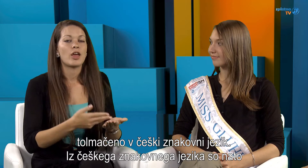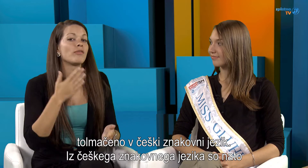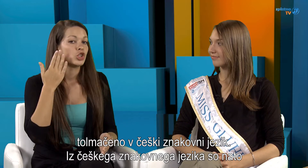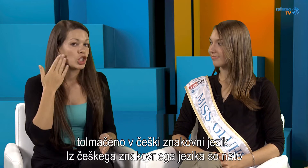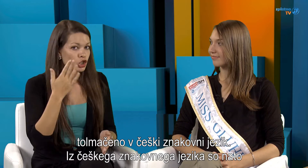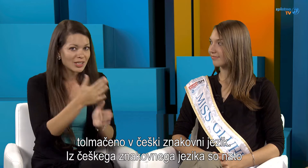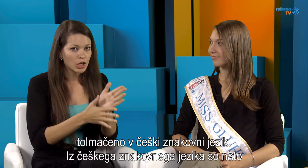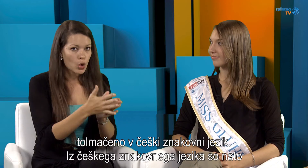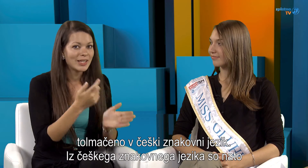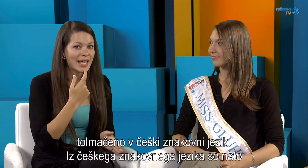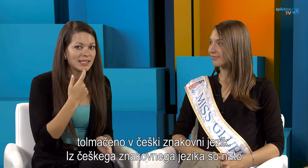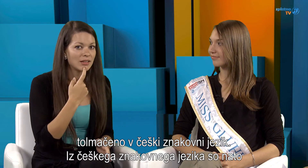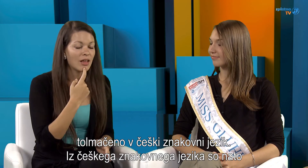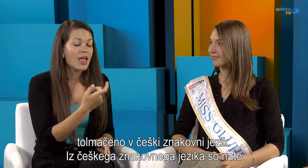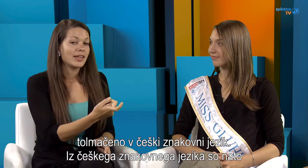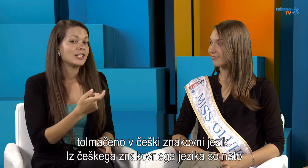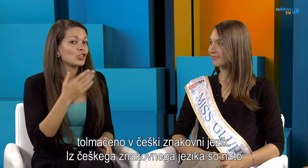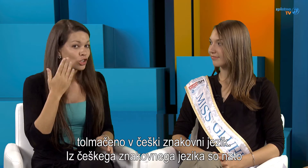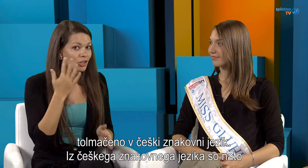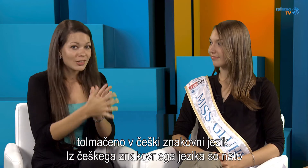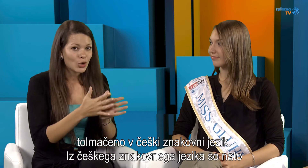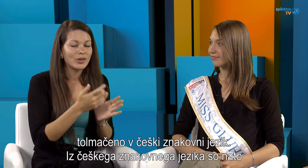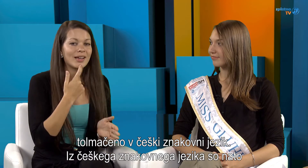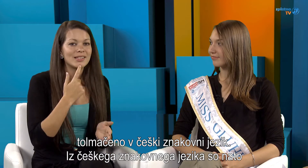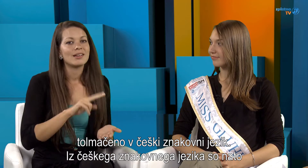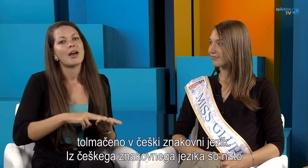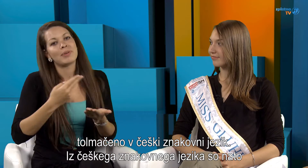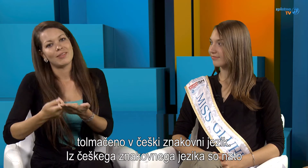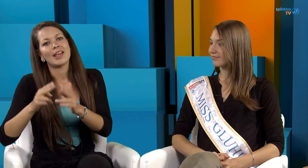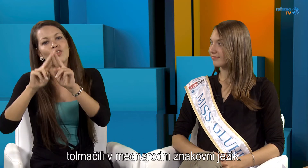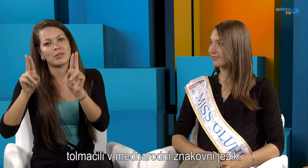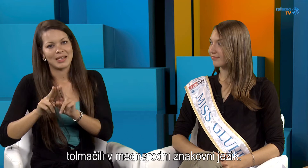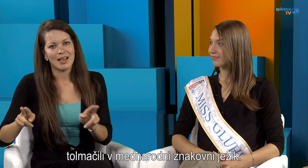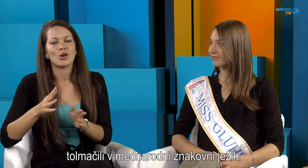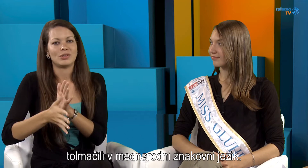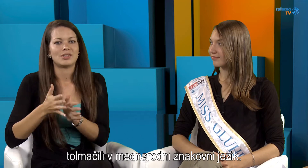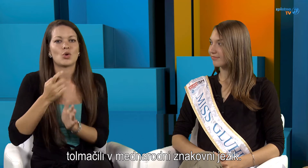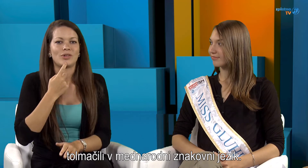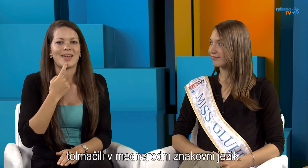v češki znakovni jezik in iz češkega znakovnega jezika prevedeno v mednarodni znakovni jezik.